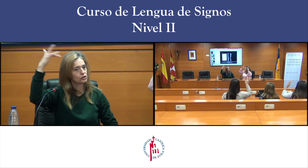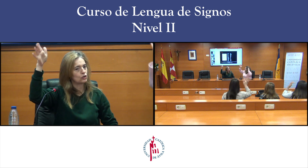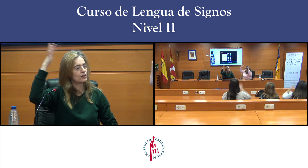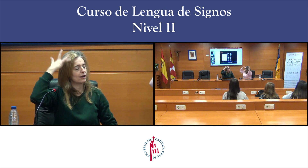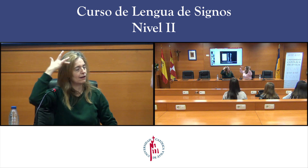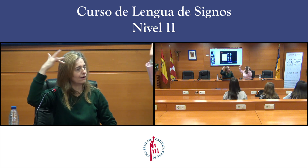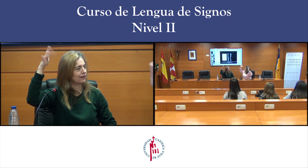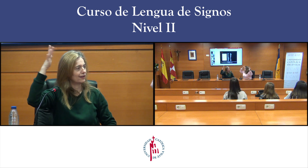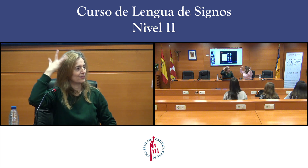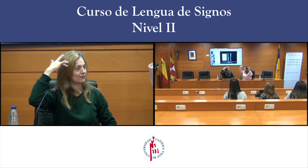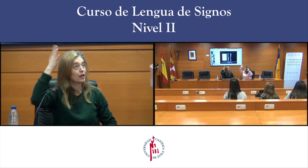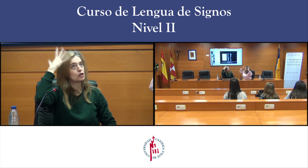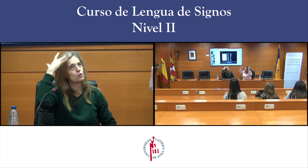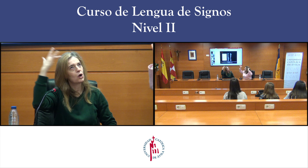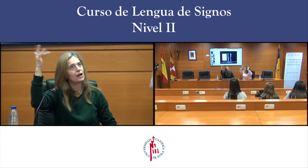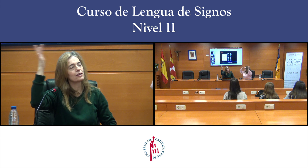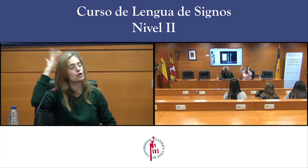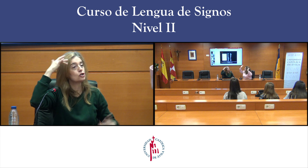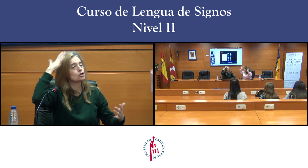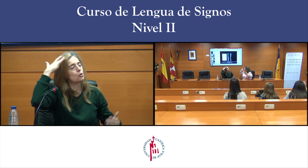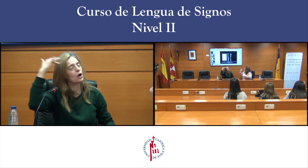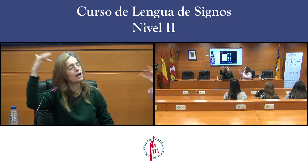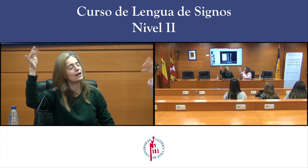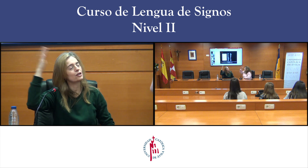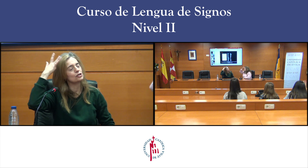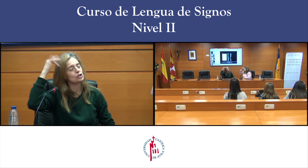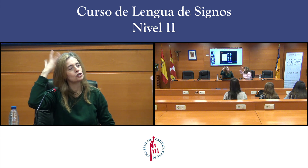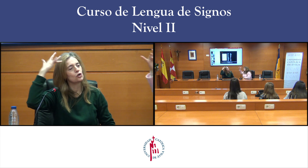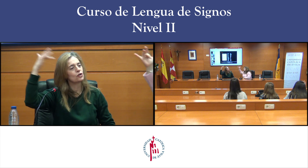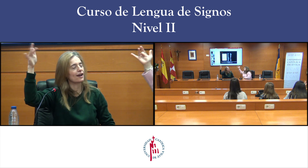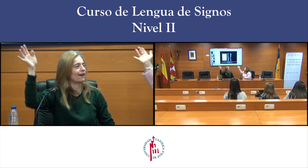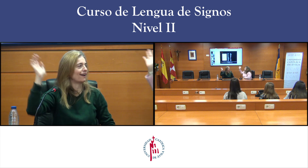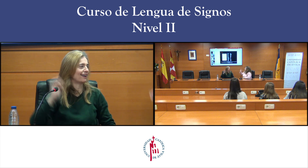distraer con las dos manos y la cara sea un poco loca y sueño